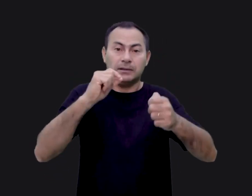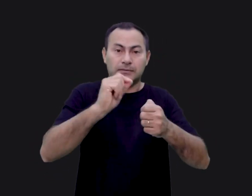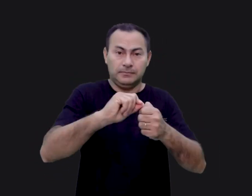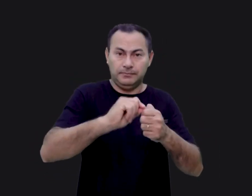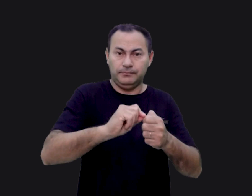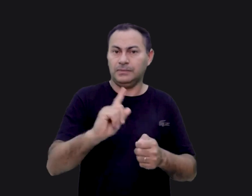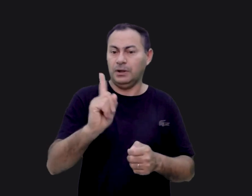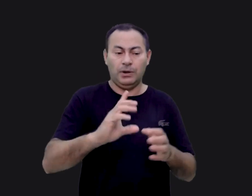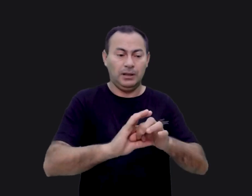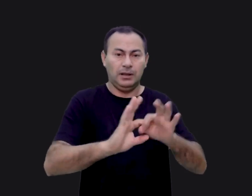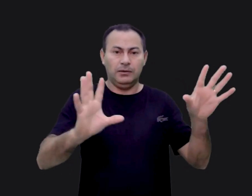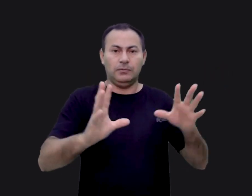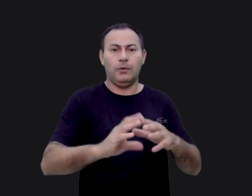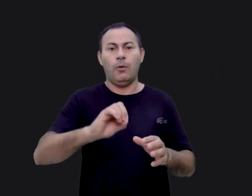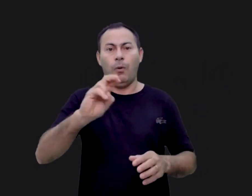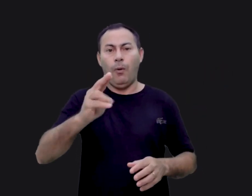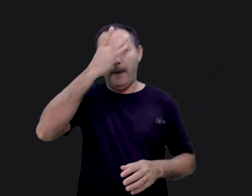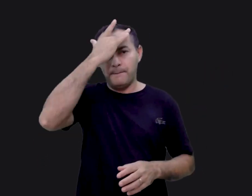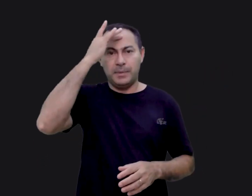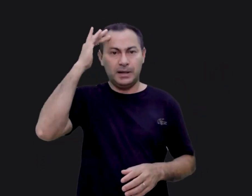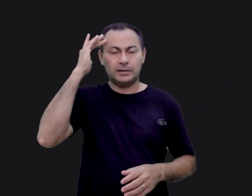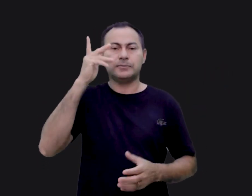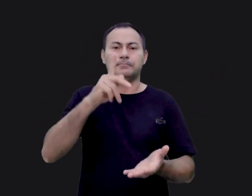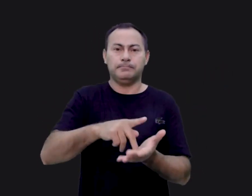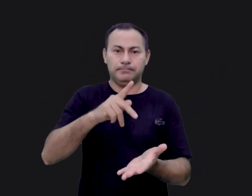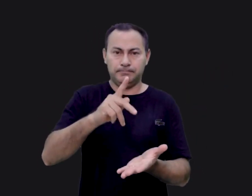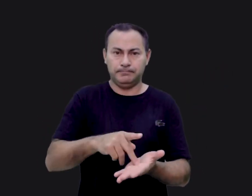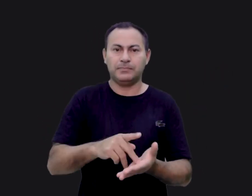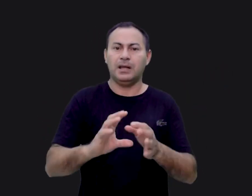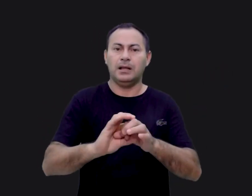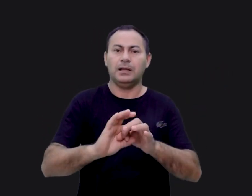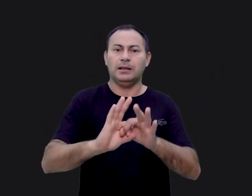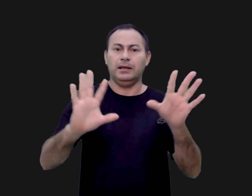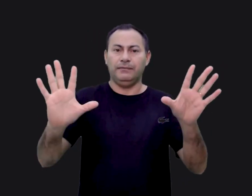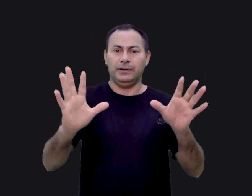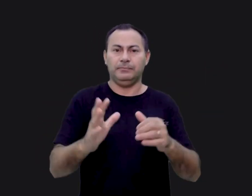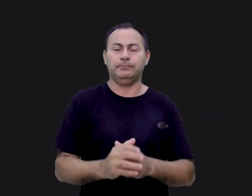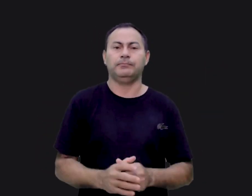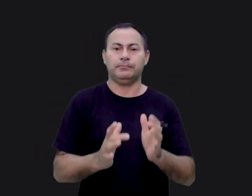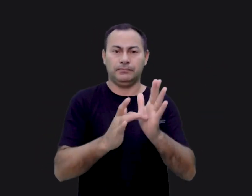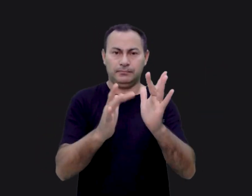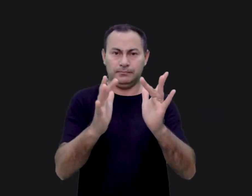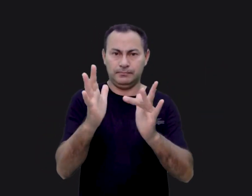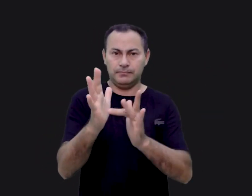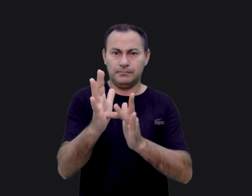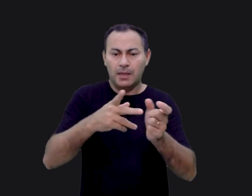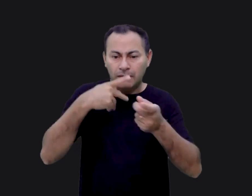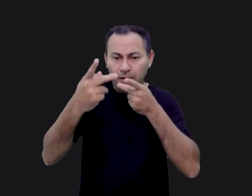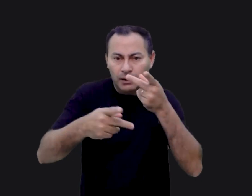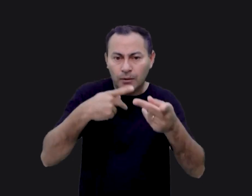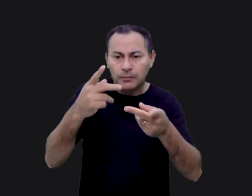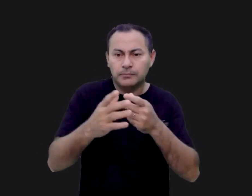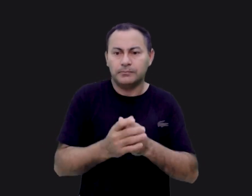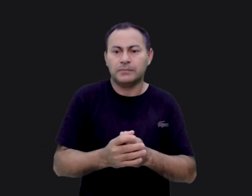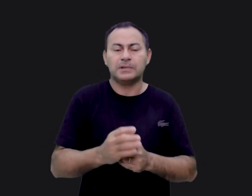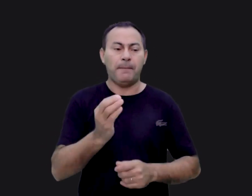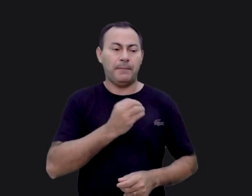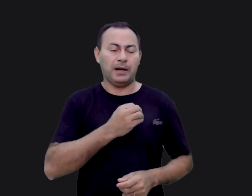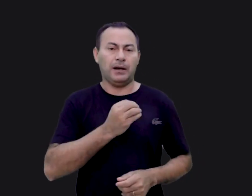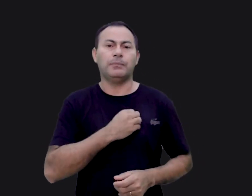Isso significa que não são livres. Poucas pessoas são realmente livres. Jesus disse que, se